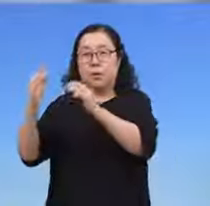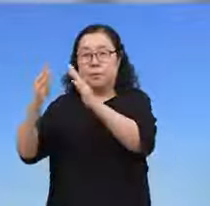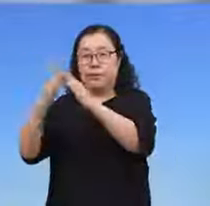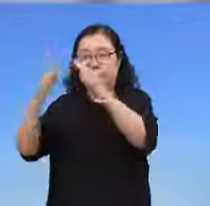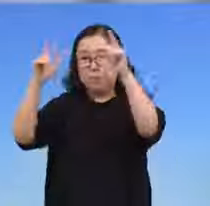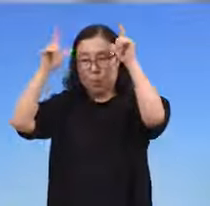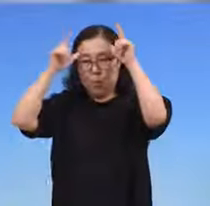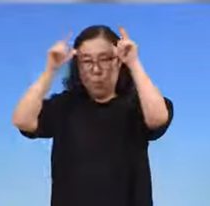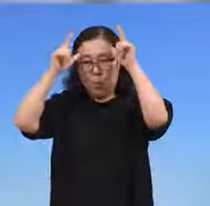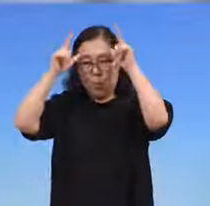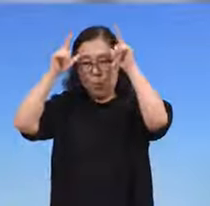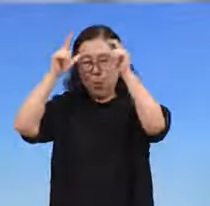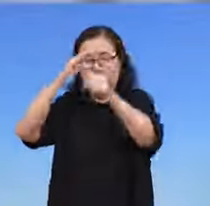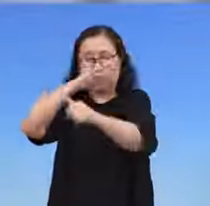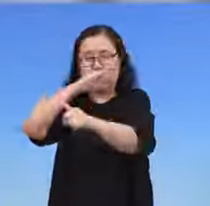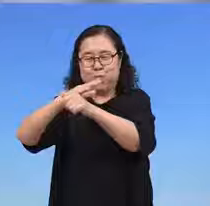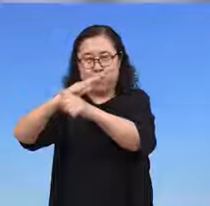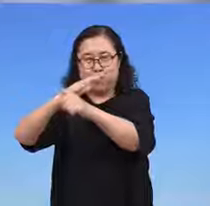젖소를 죽여줘.